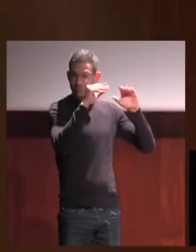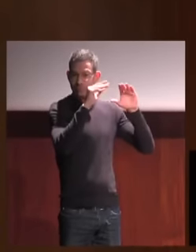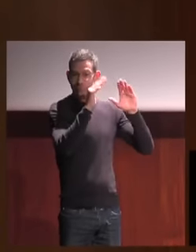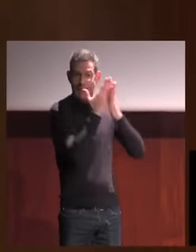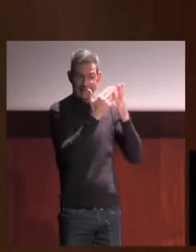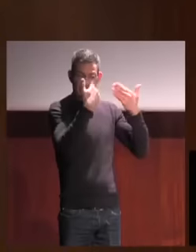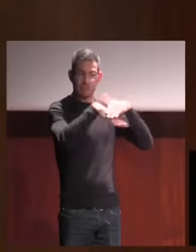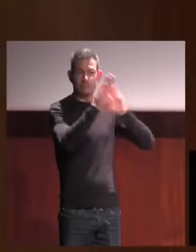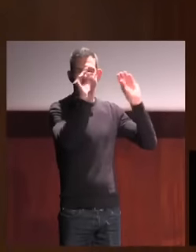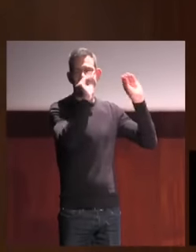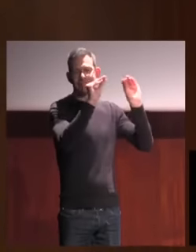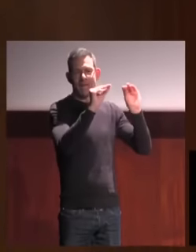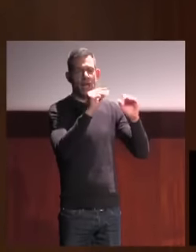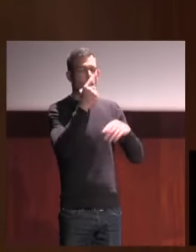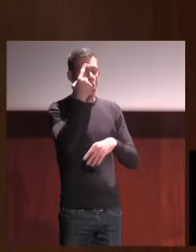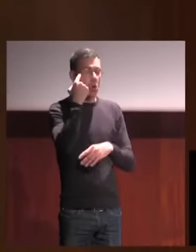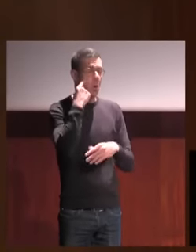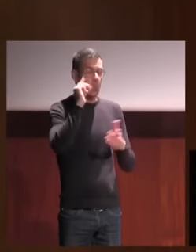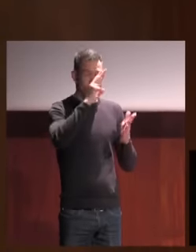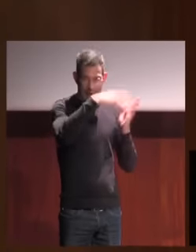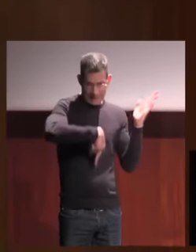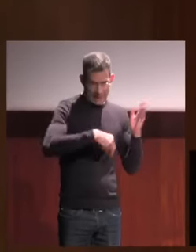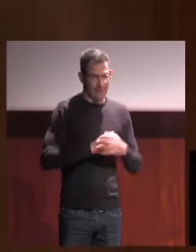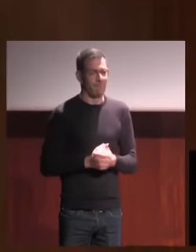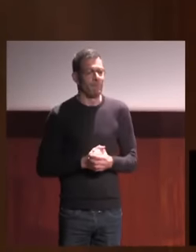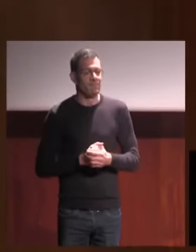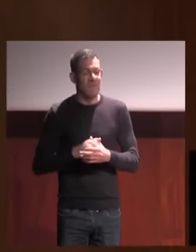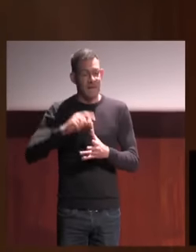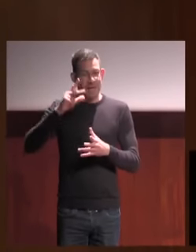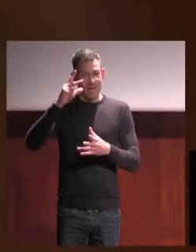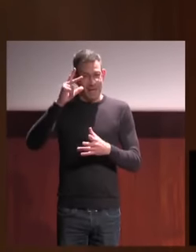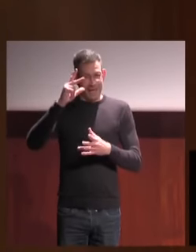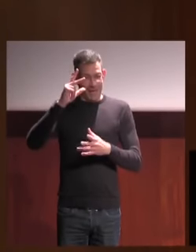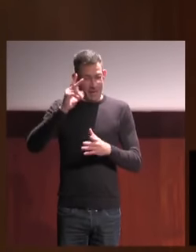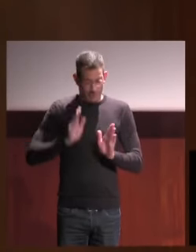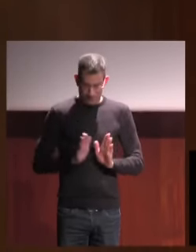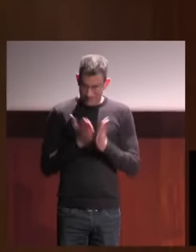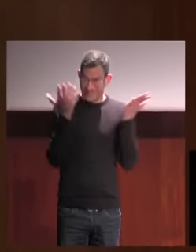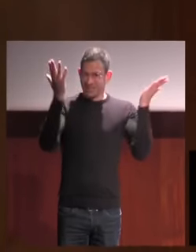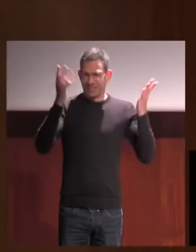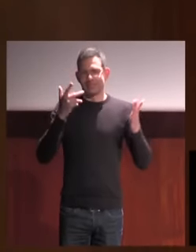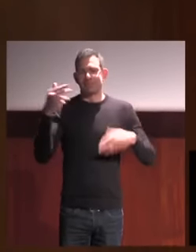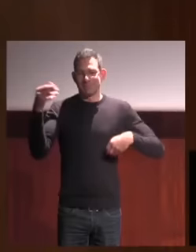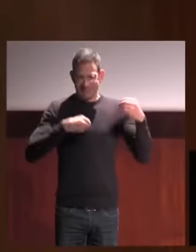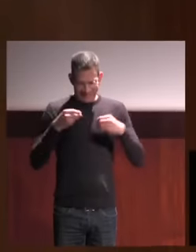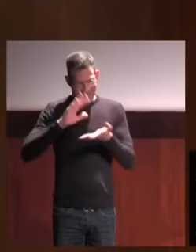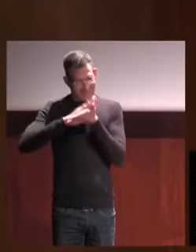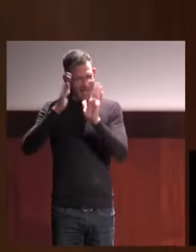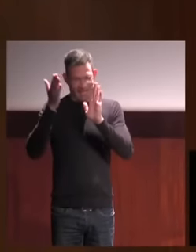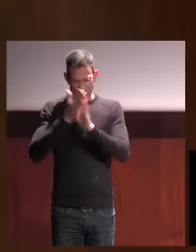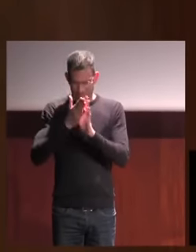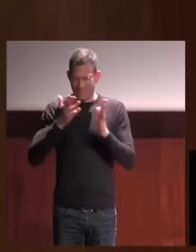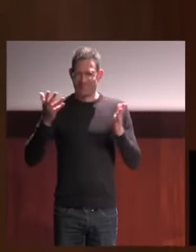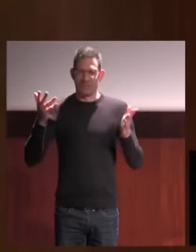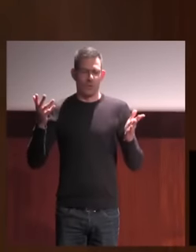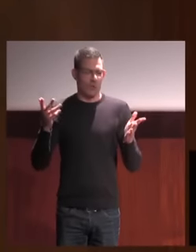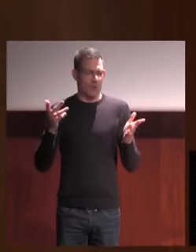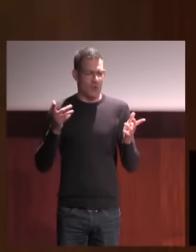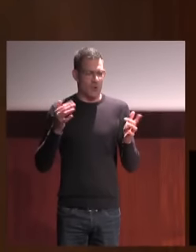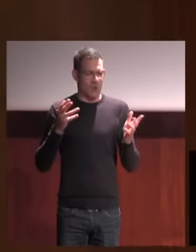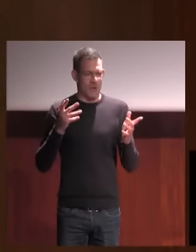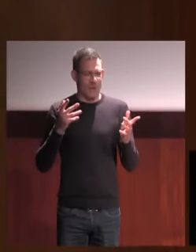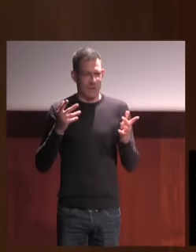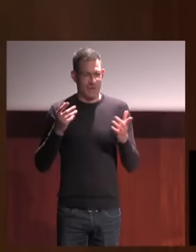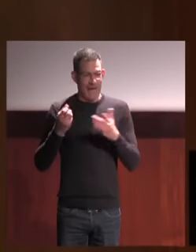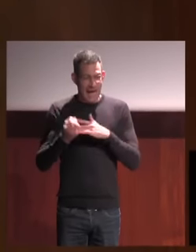Toulouse, Brigitte Baumier, autrice et directrice de l'association Art Résonance, Vaiane Guéret et Claire